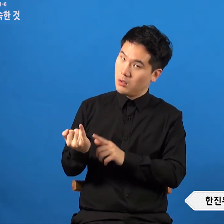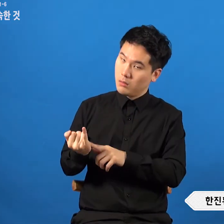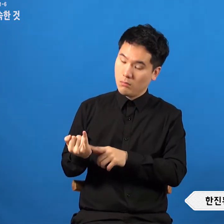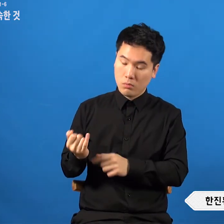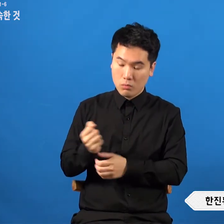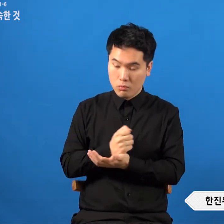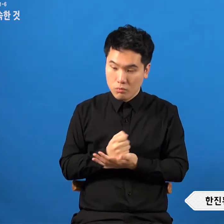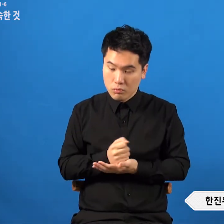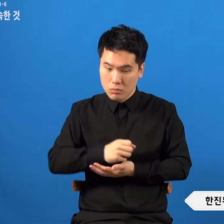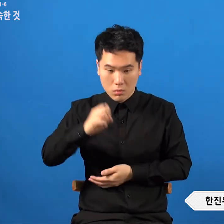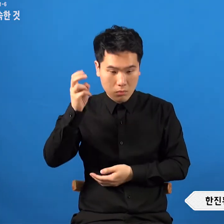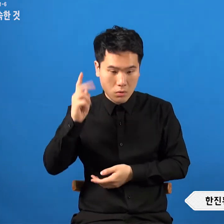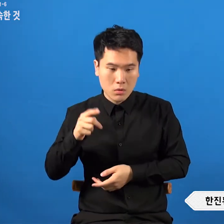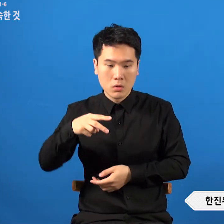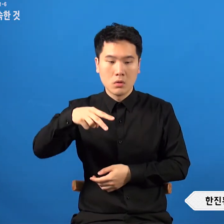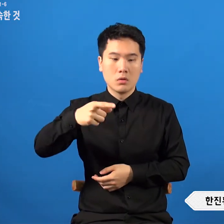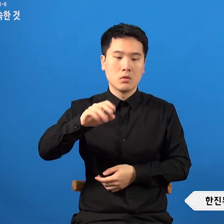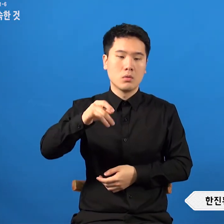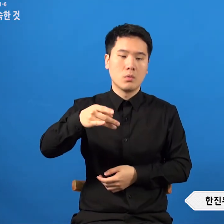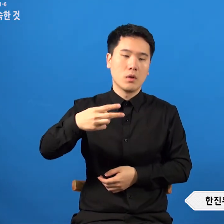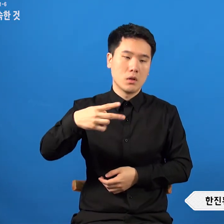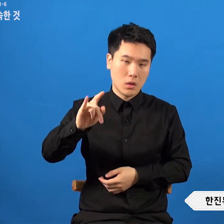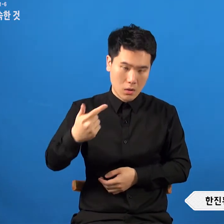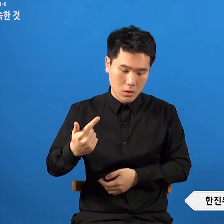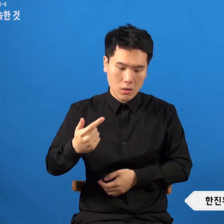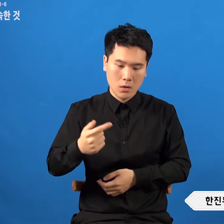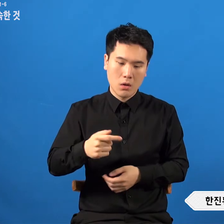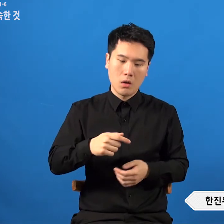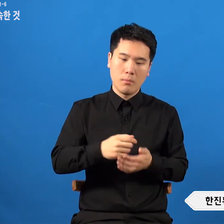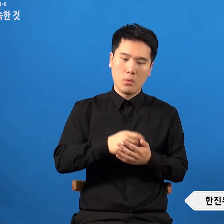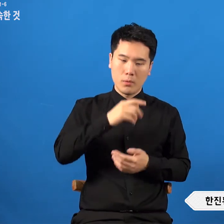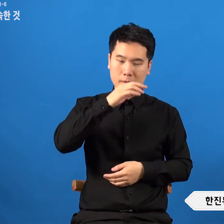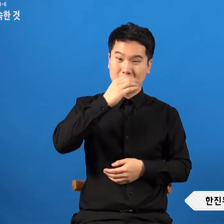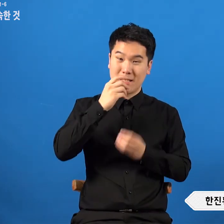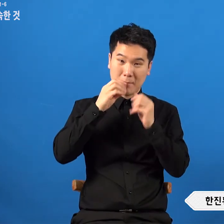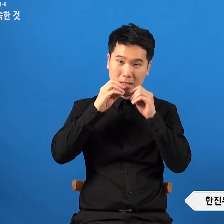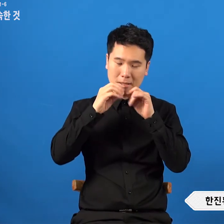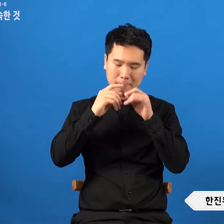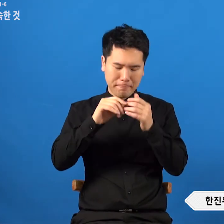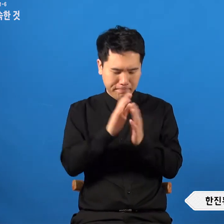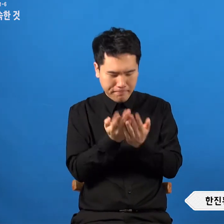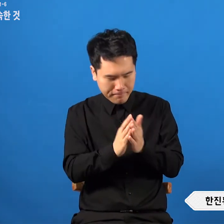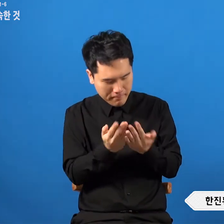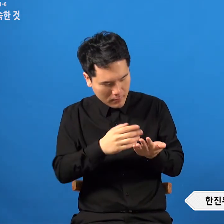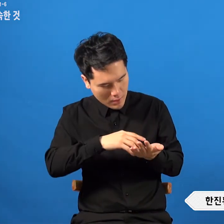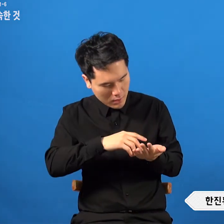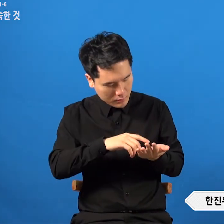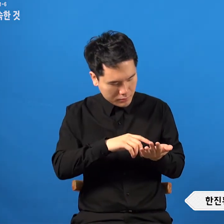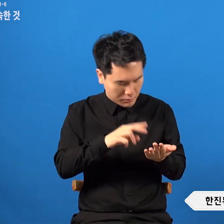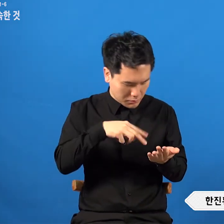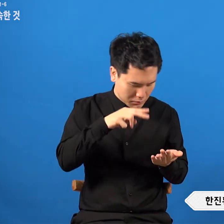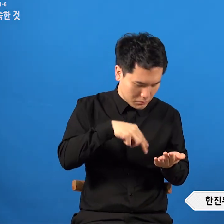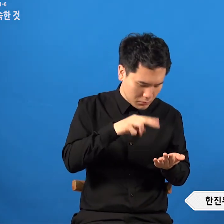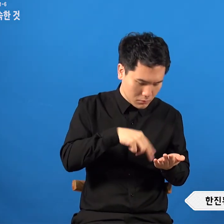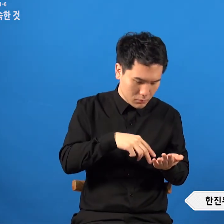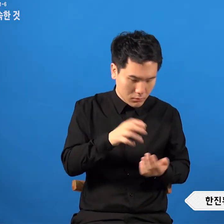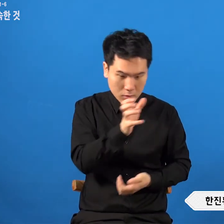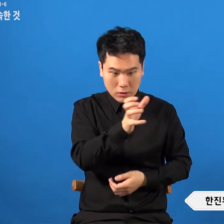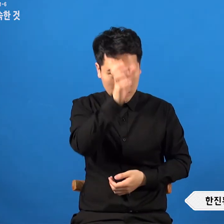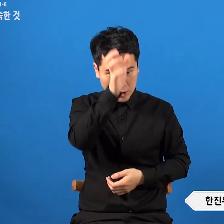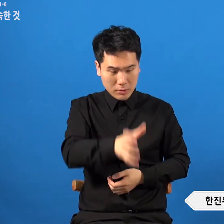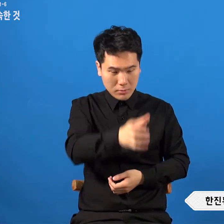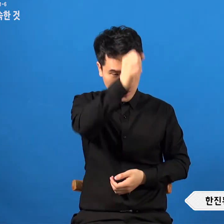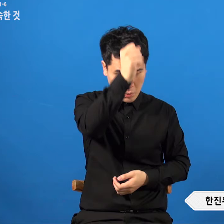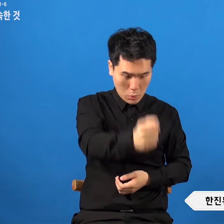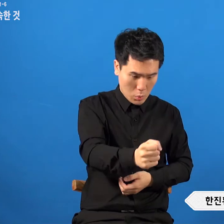딸이 우연히 스웨덴 잡지를 뒤적이는데 십자가가 꽂혀있는 아주 투박한 무덤 사진 한